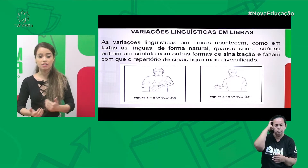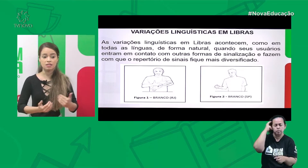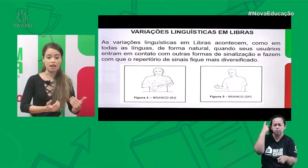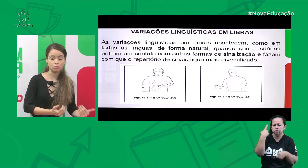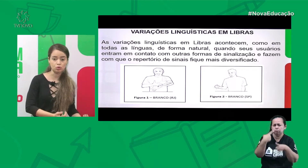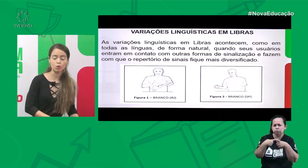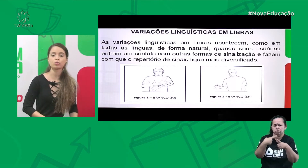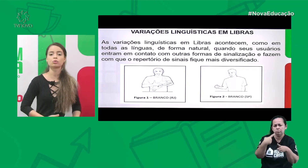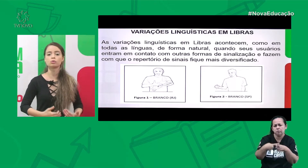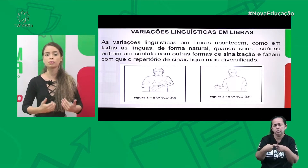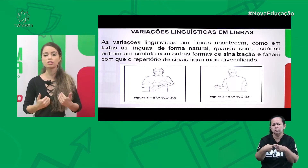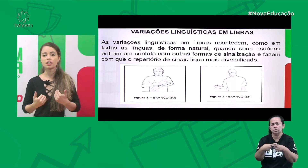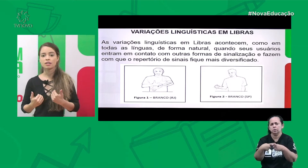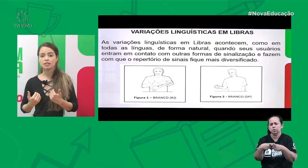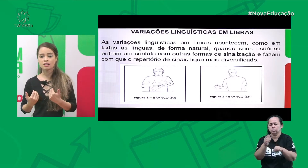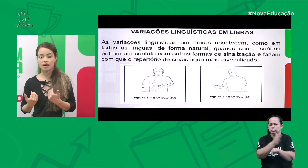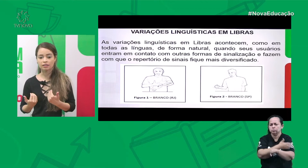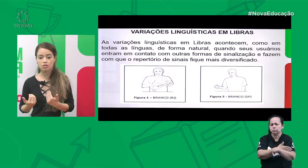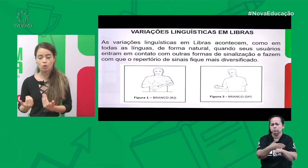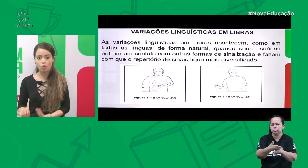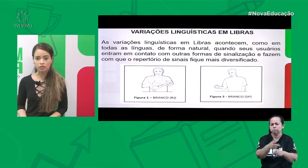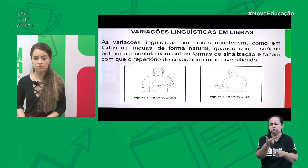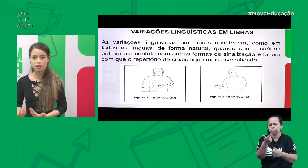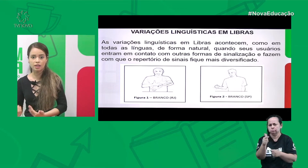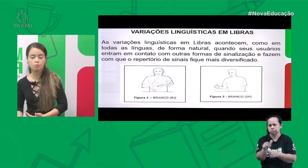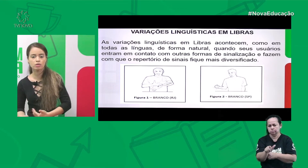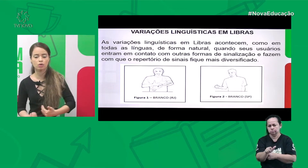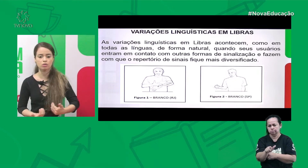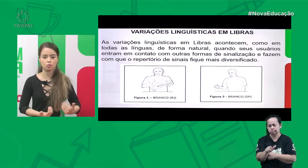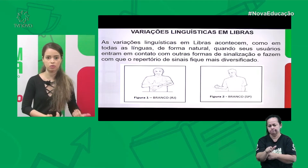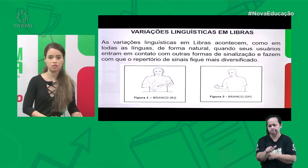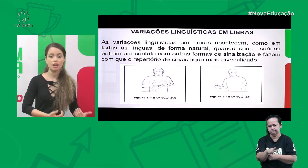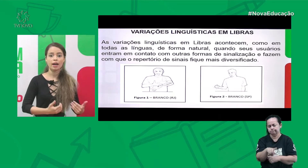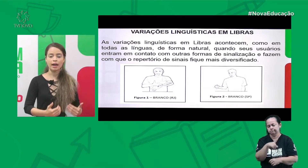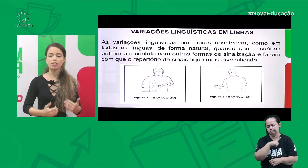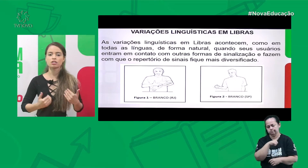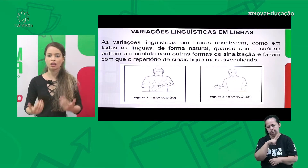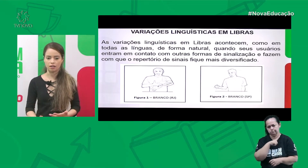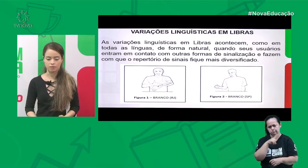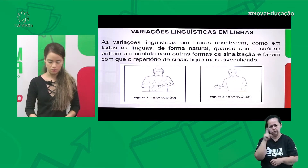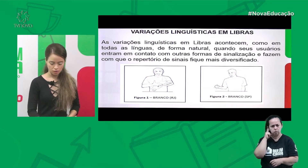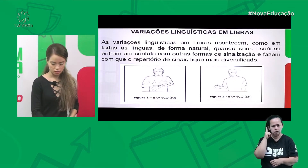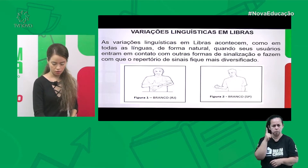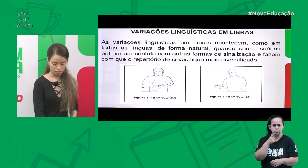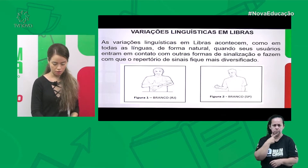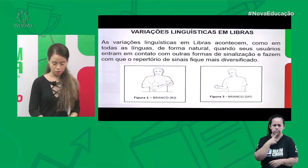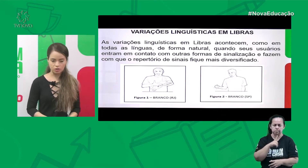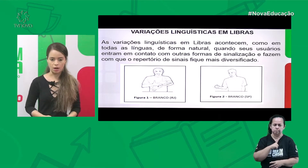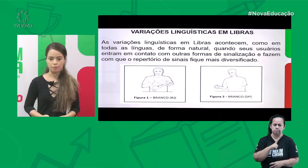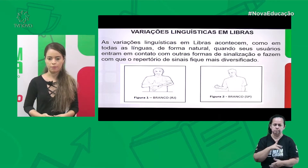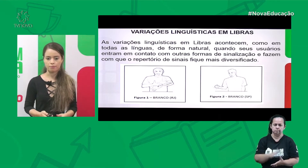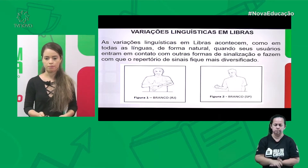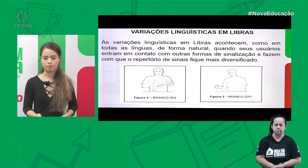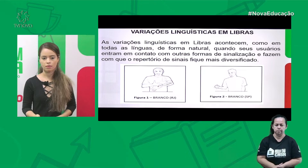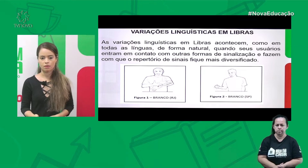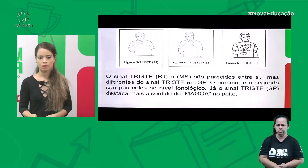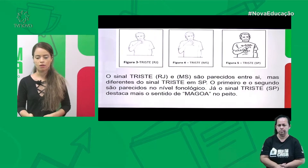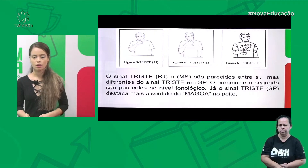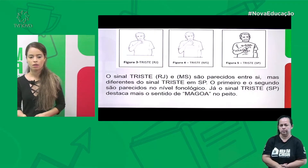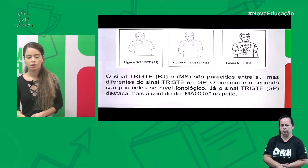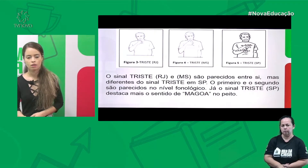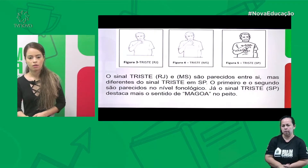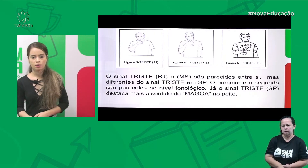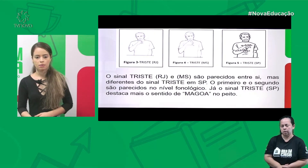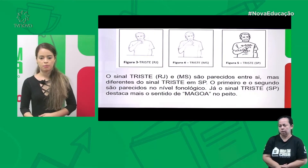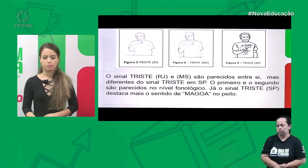porquê de certos costumes, de certas coisas que as pessoas surdas, elas têm. Então, vamos lá.